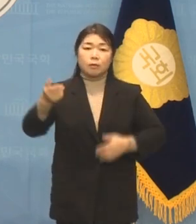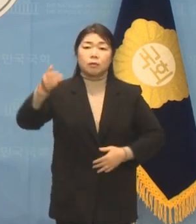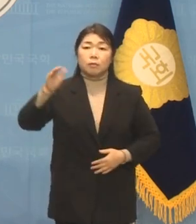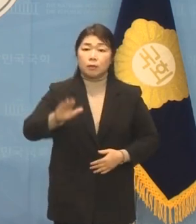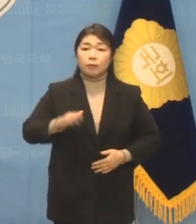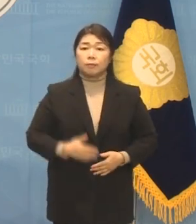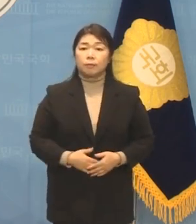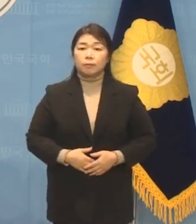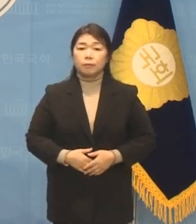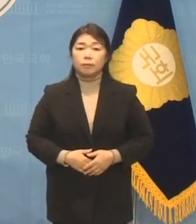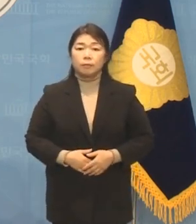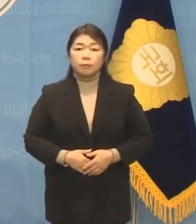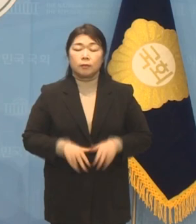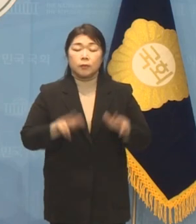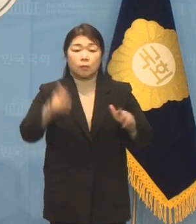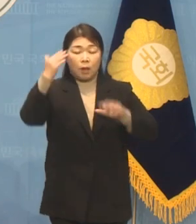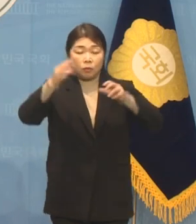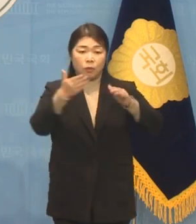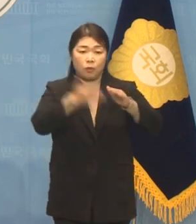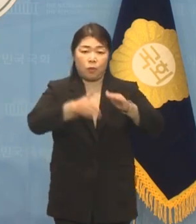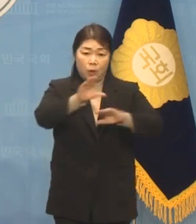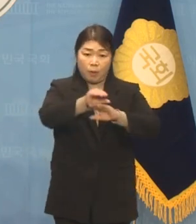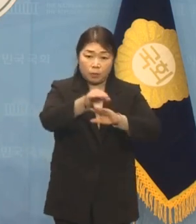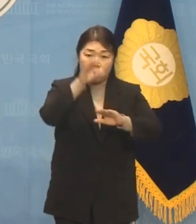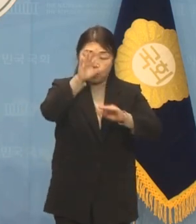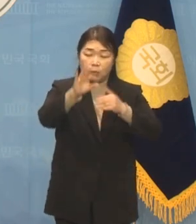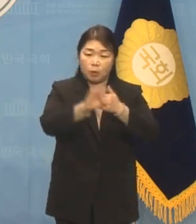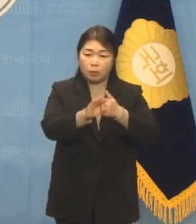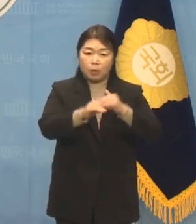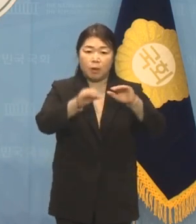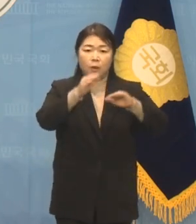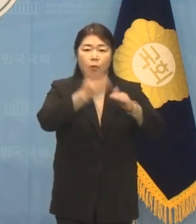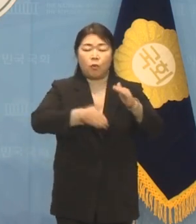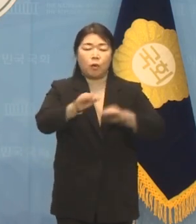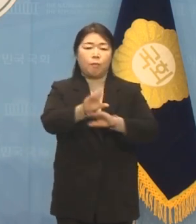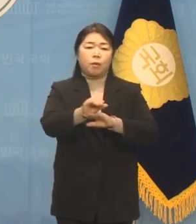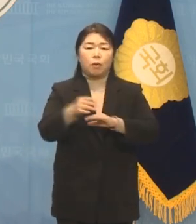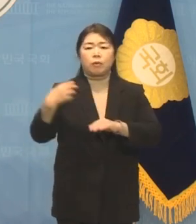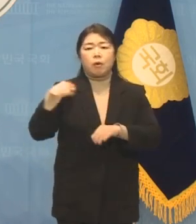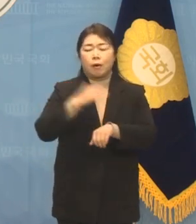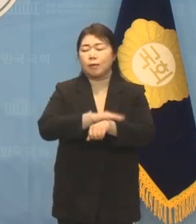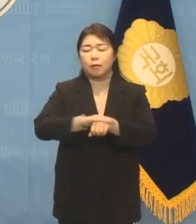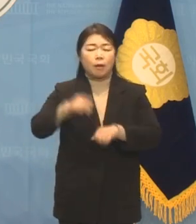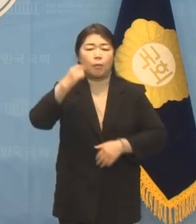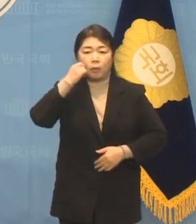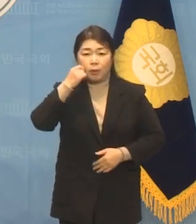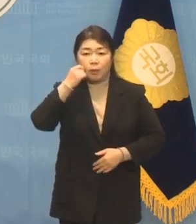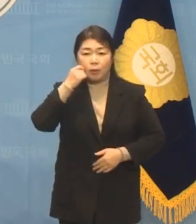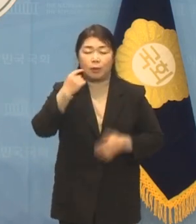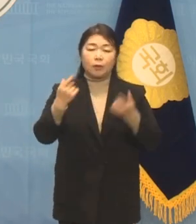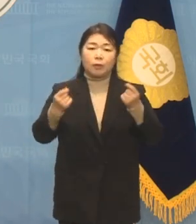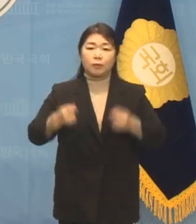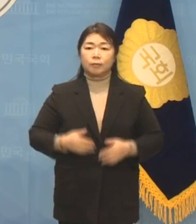하지만 여전히 대한민국 공영방송은 공영방송의 역할을 다하지 못하고 있는